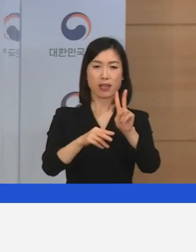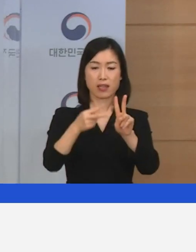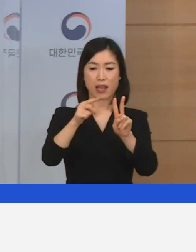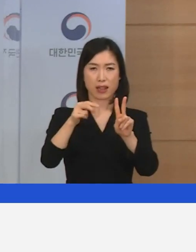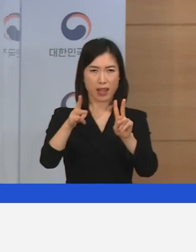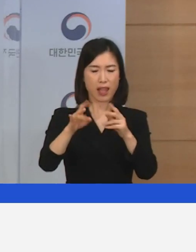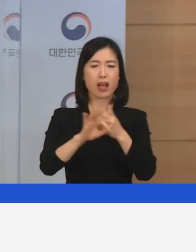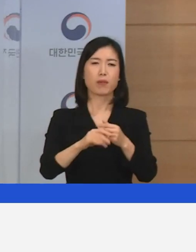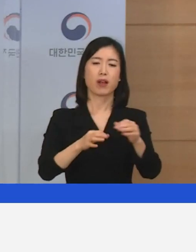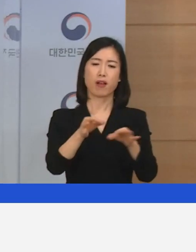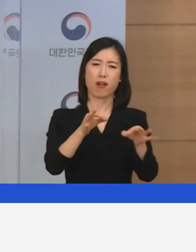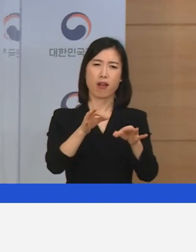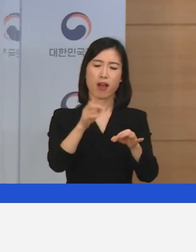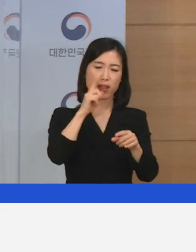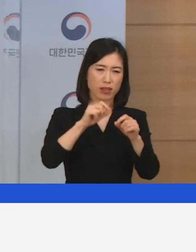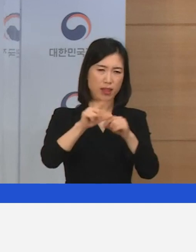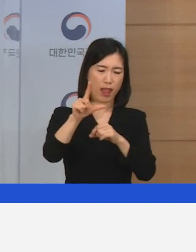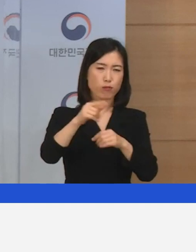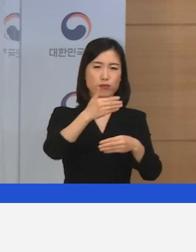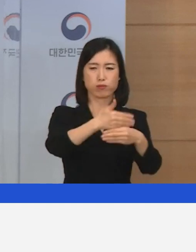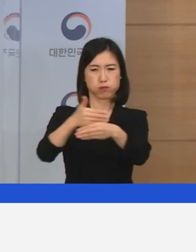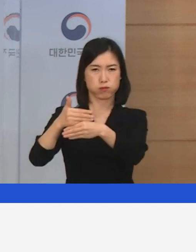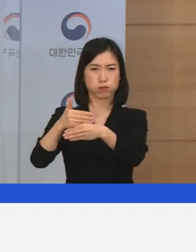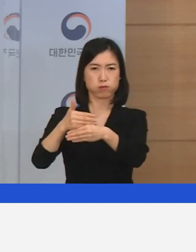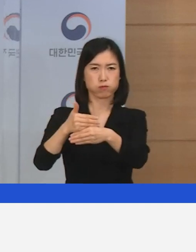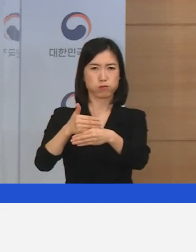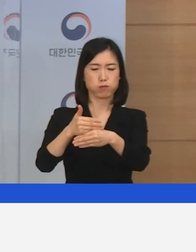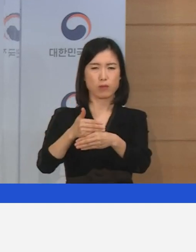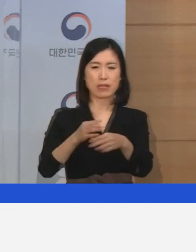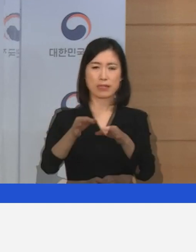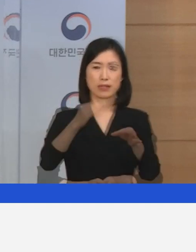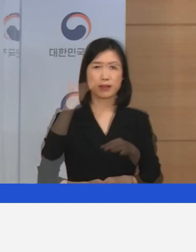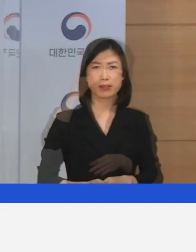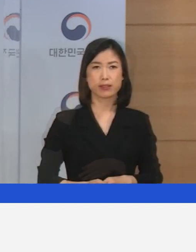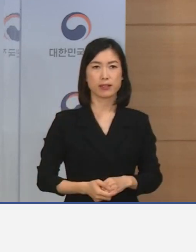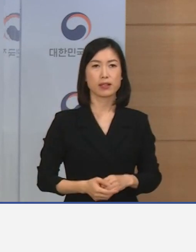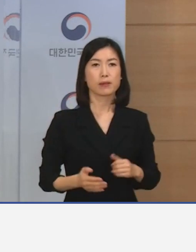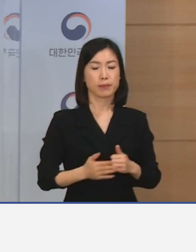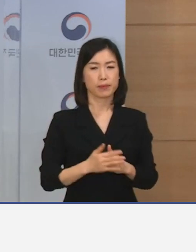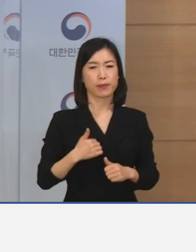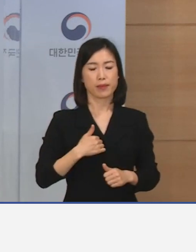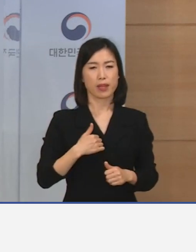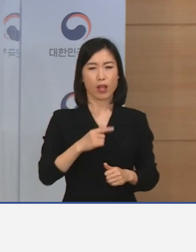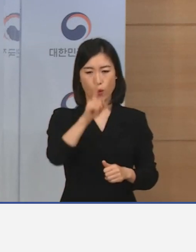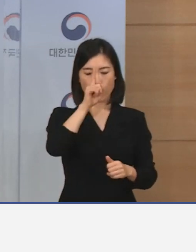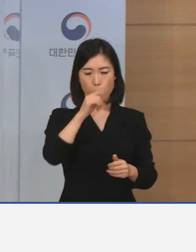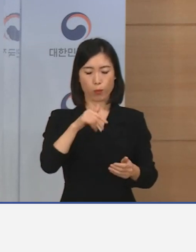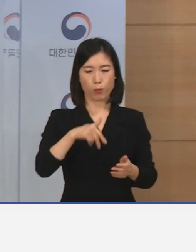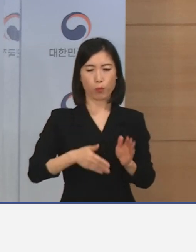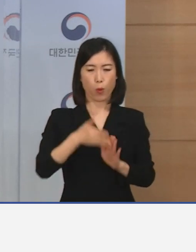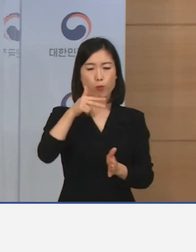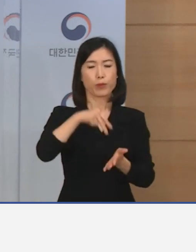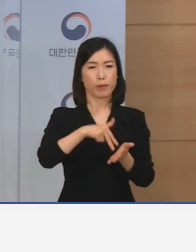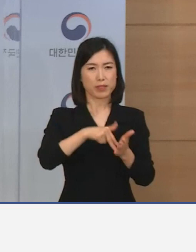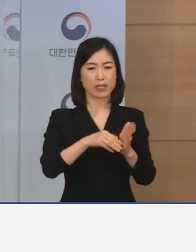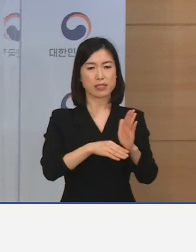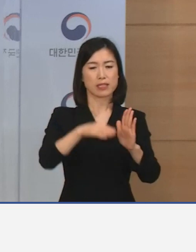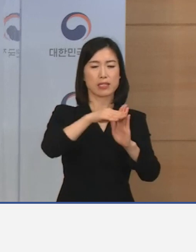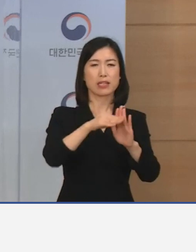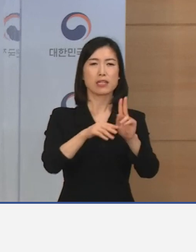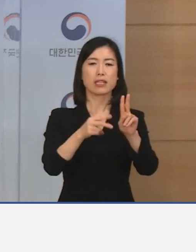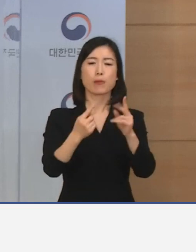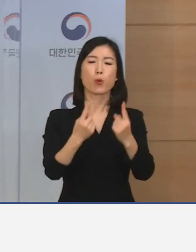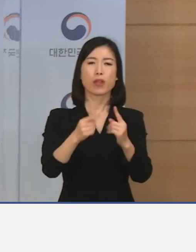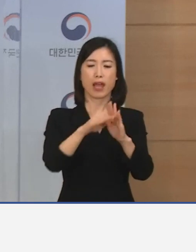신들이 용 차체를 못하거나 제한을 받습니다 가능한 일쯤 5단계에서 d